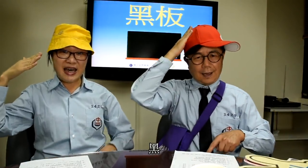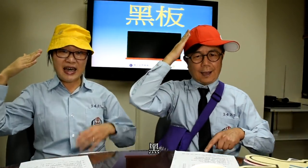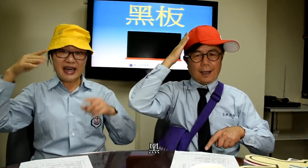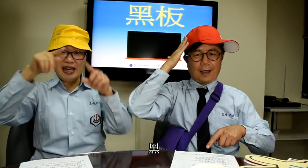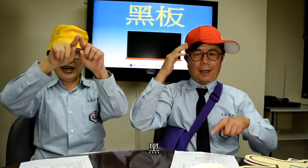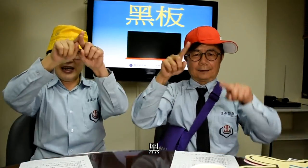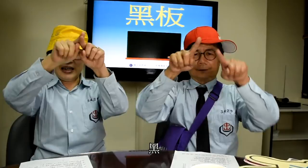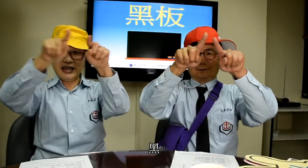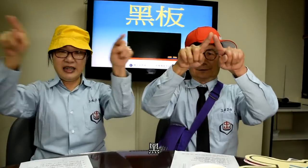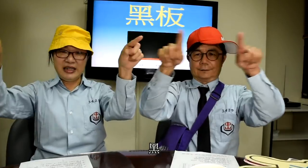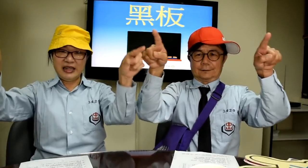黑